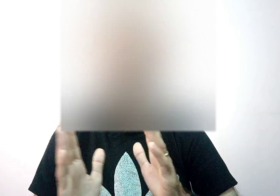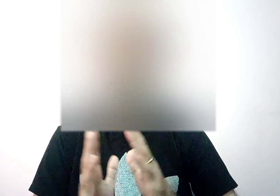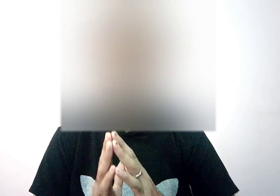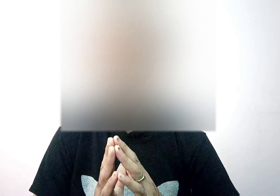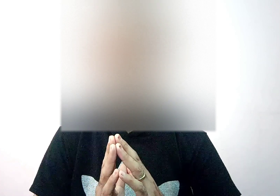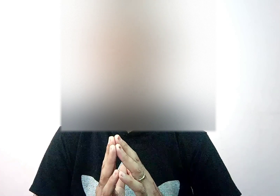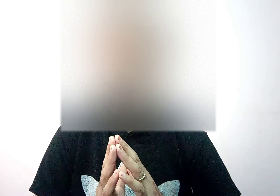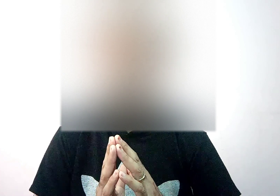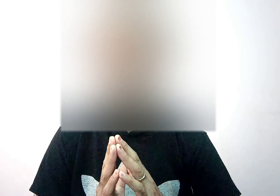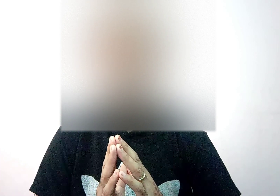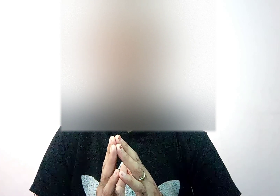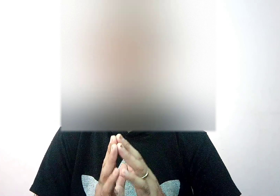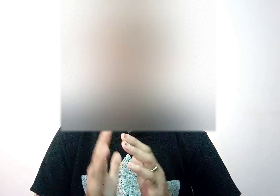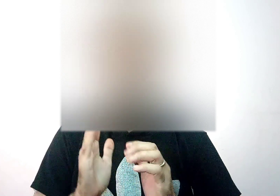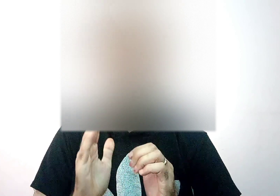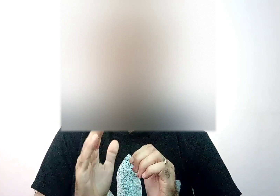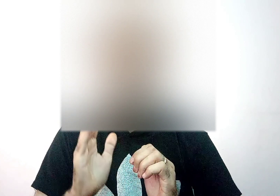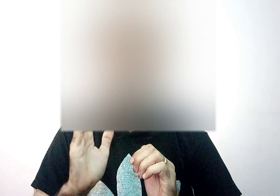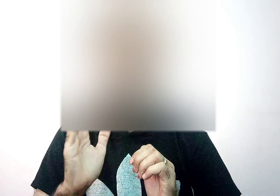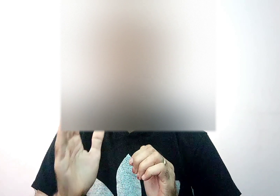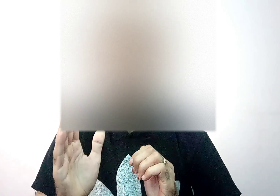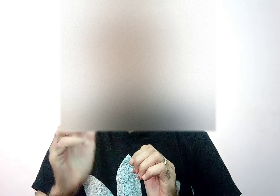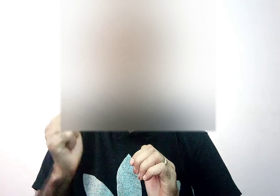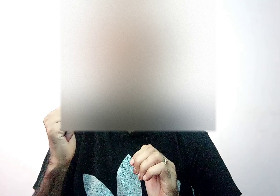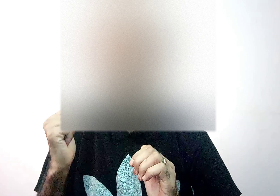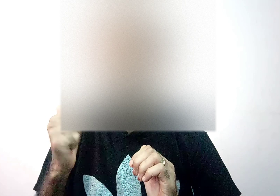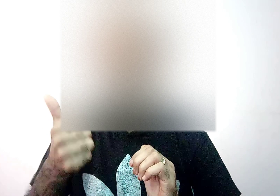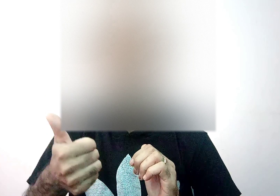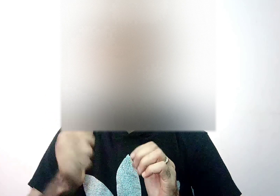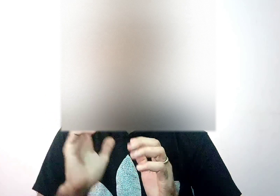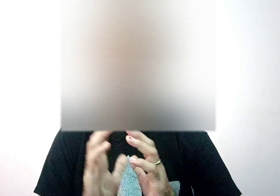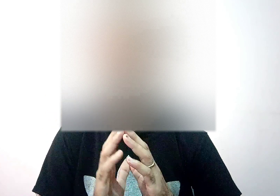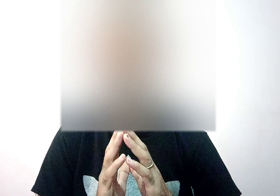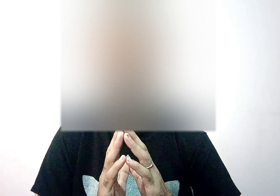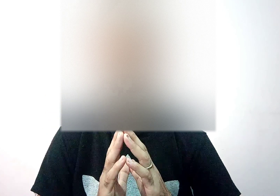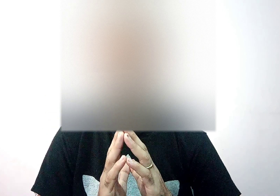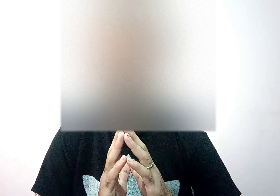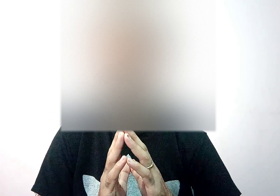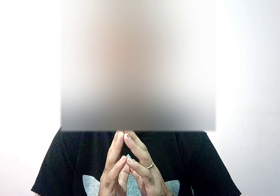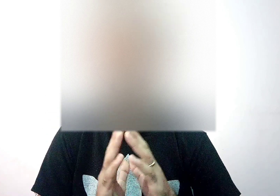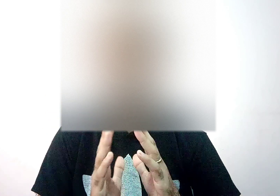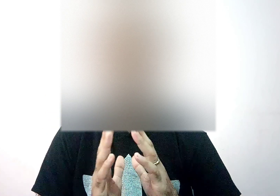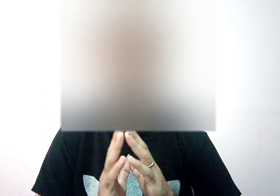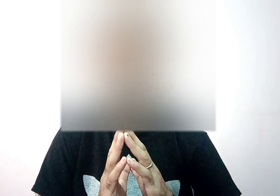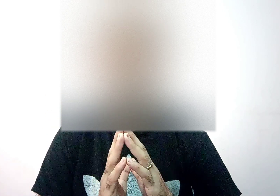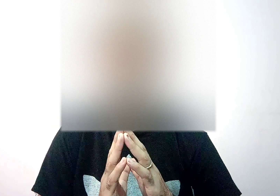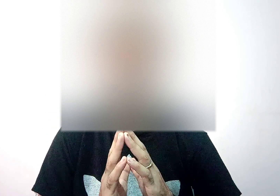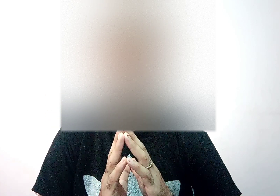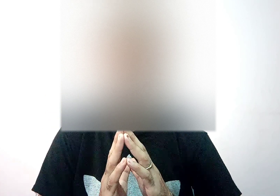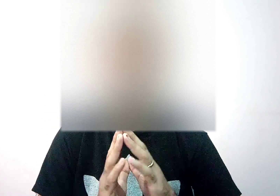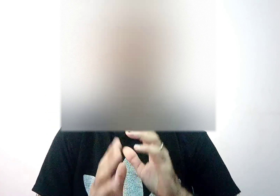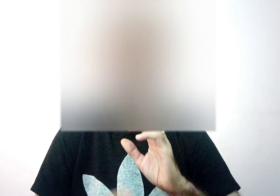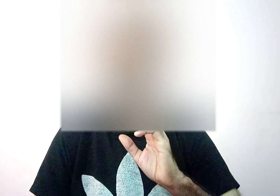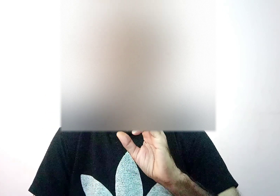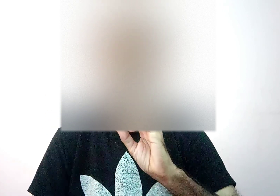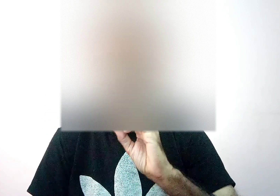شرعية لان انتهت ولايتها من شهر 8 اللي فات، وده اللي كان مسبب احداث عنيفة